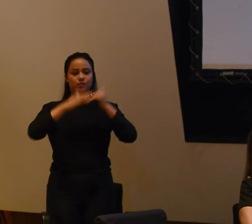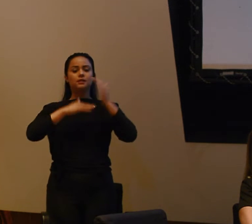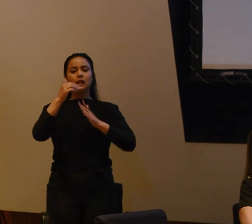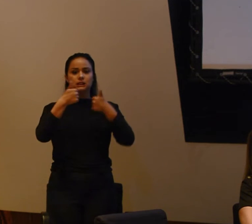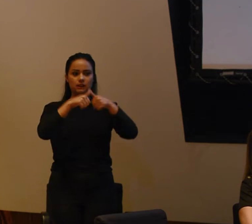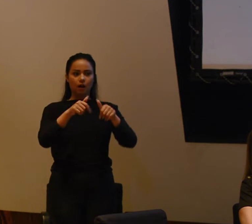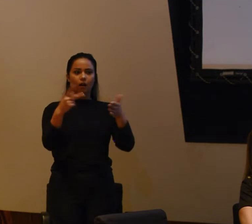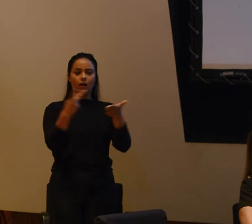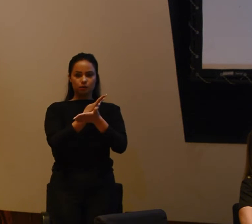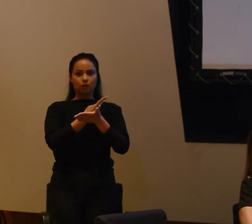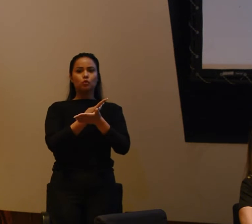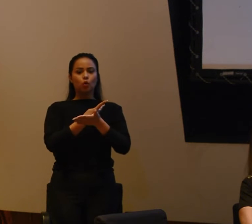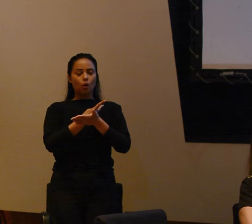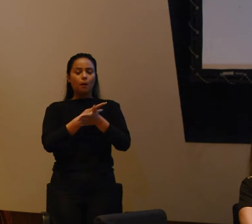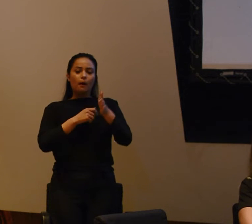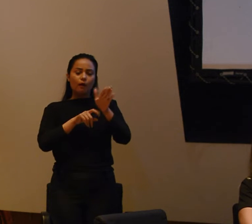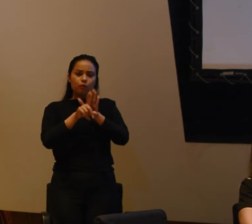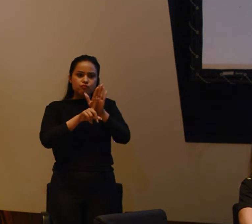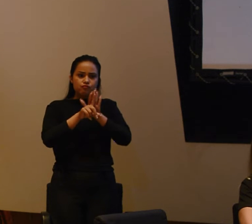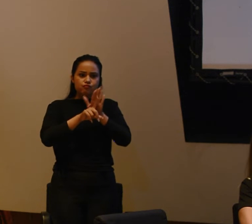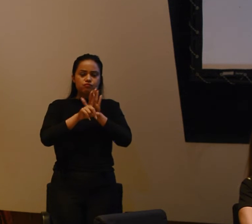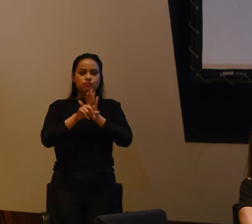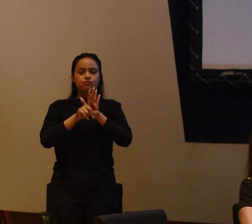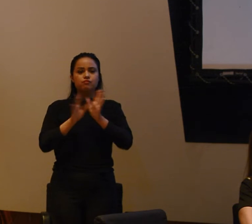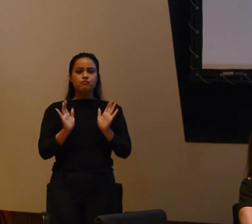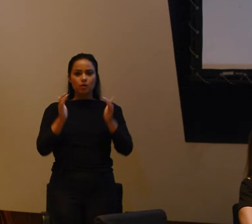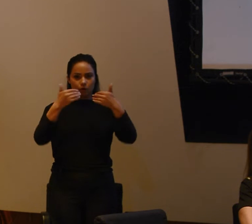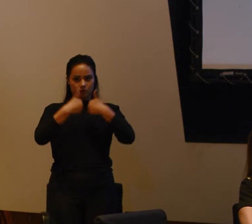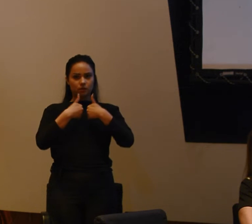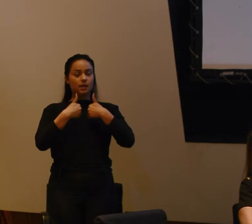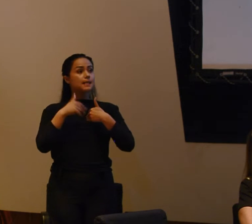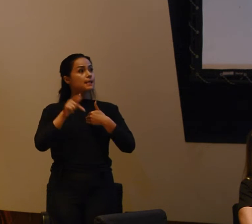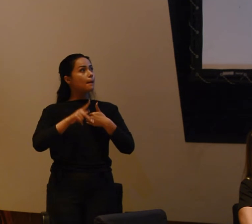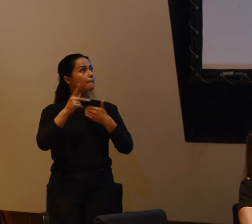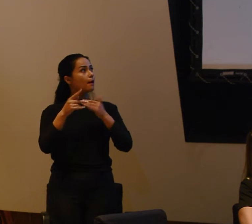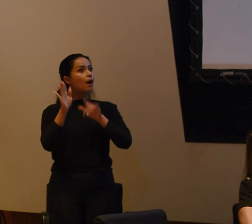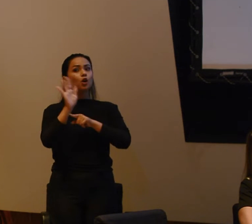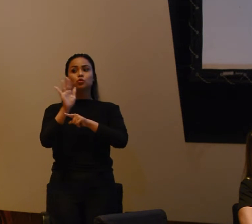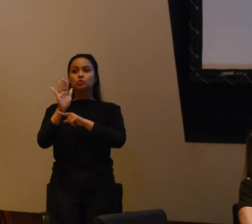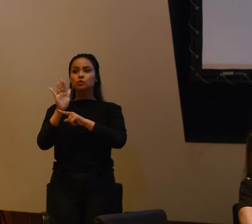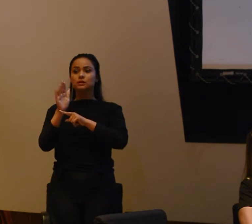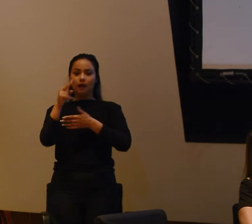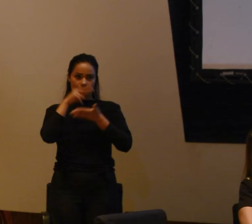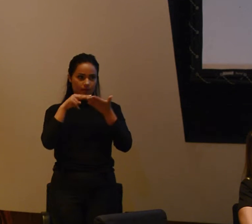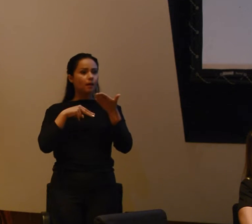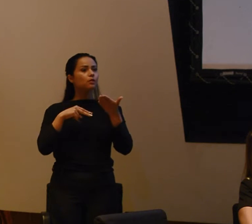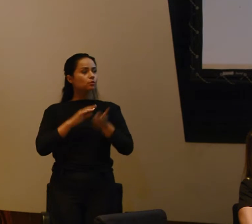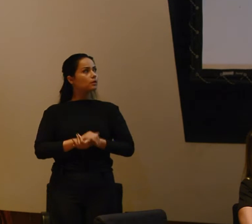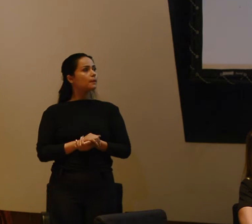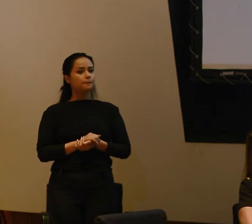profissionais que estão realizando o diagnóstico do transtorno do espectro autista e sempre ajudar também a literatura aí.